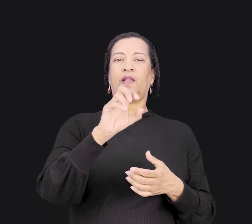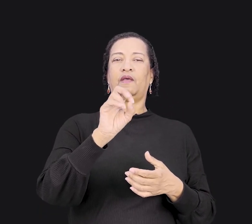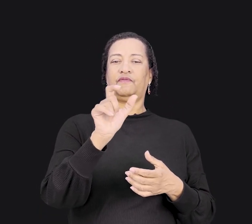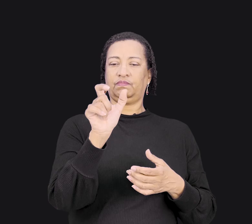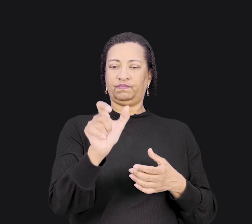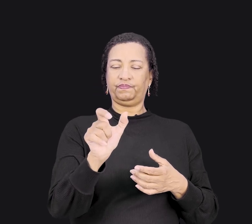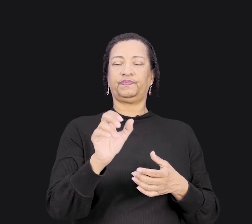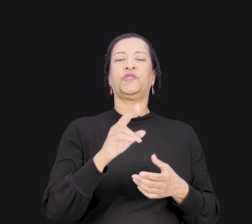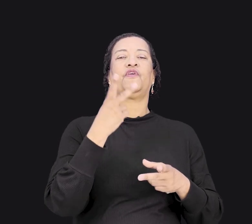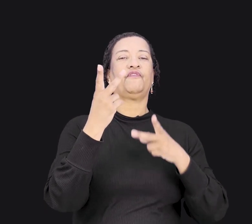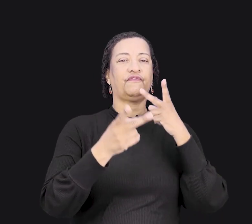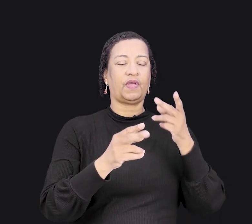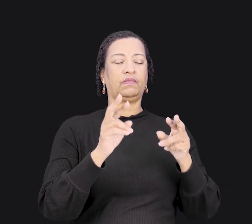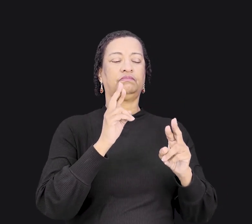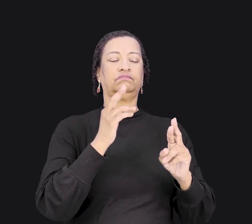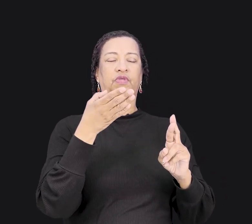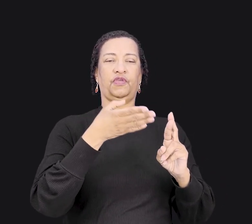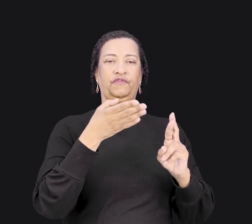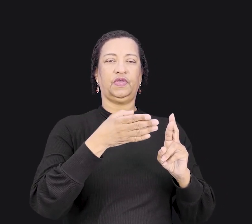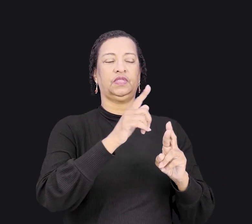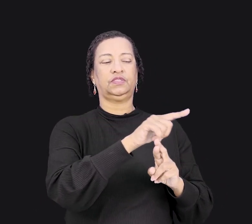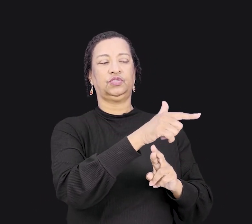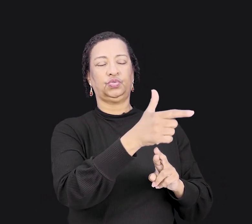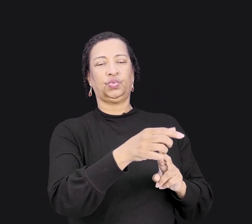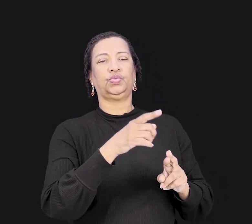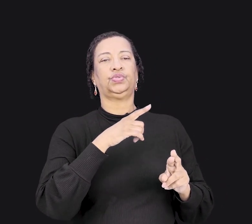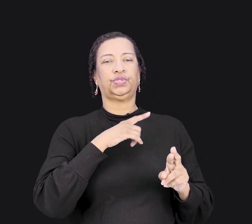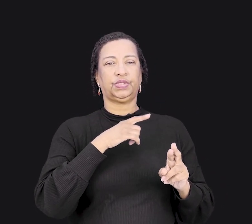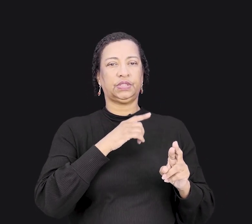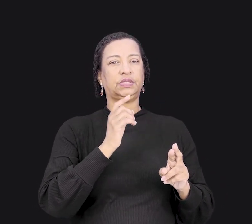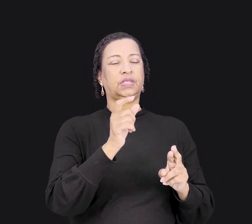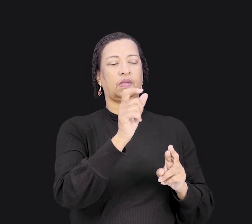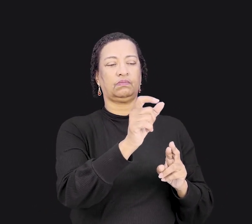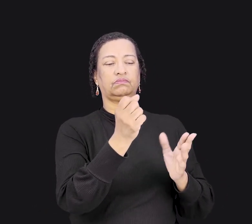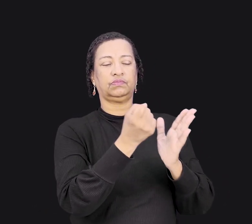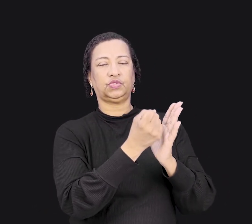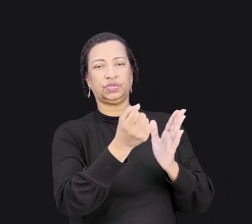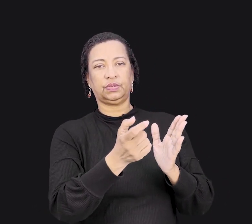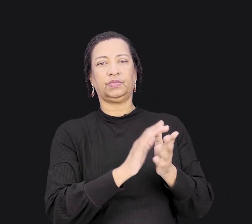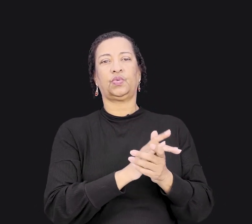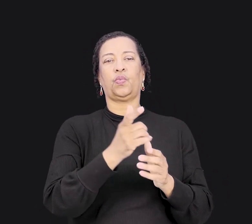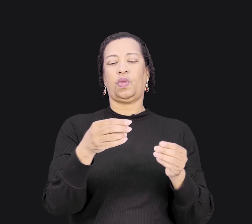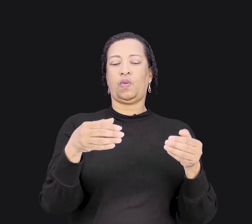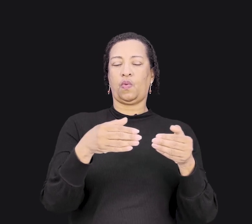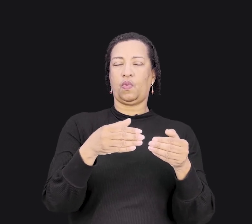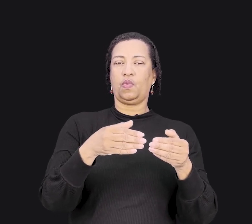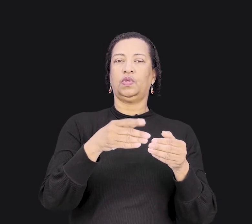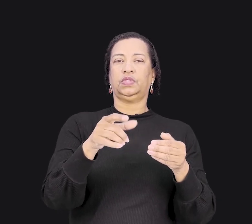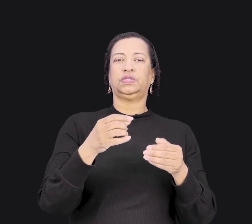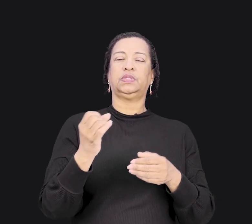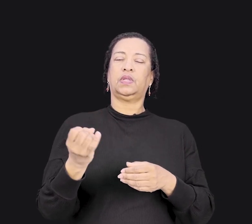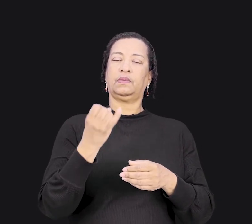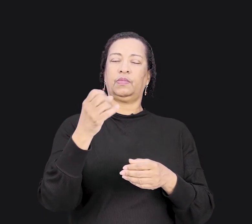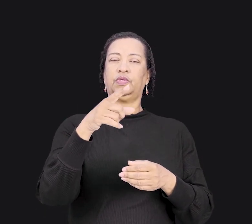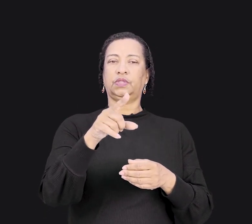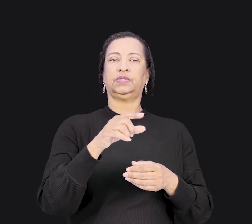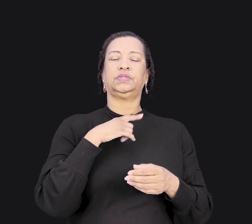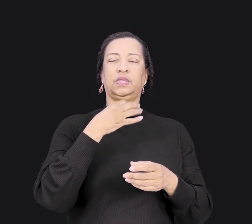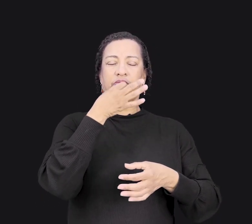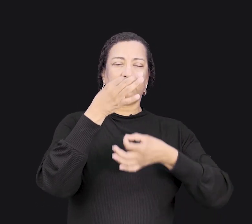estes símbolos. Uma concordância bíblica será de grande ajuda para você. Existem vários comentários publicados sobre o livro do